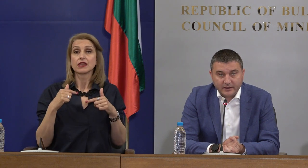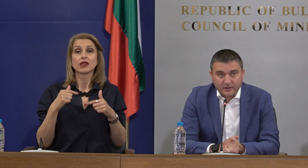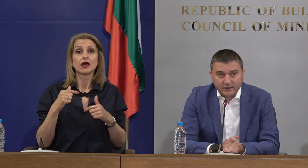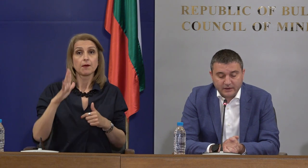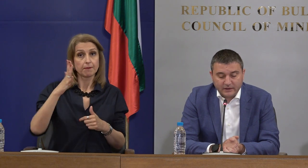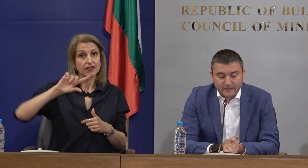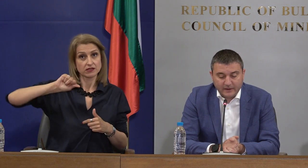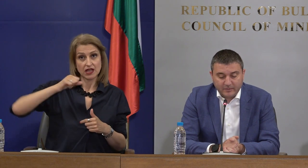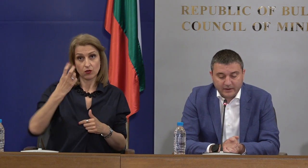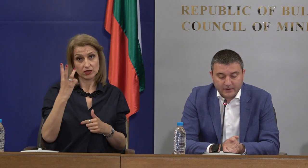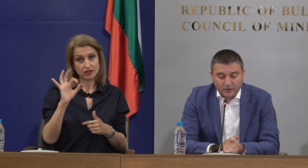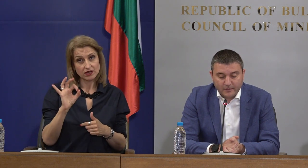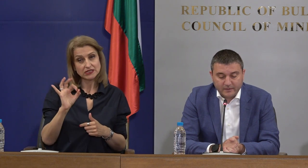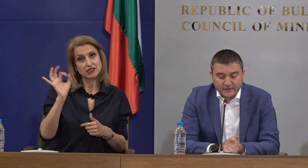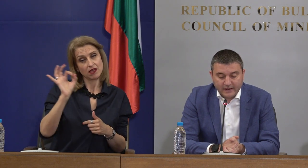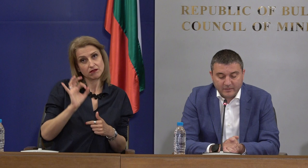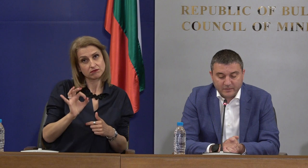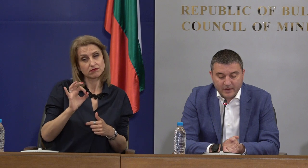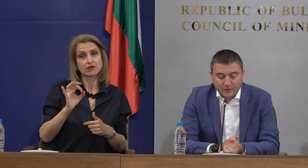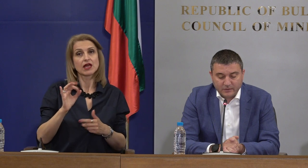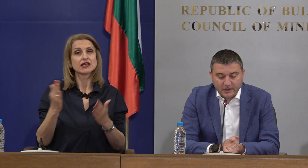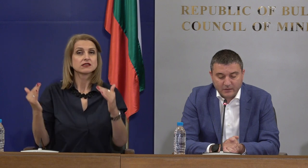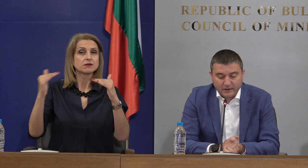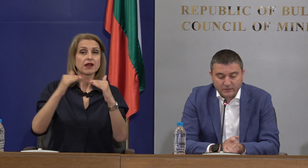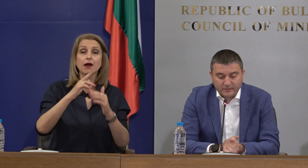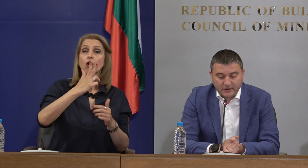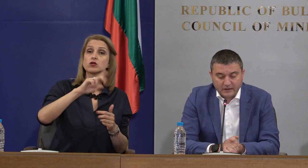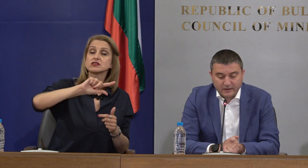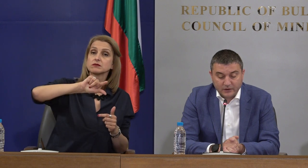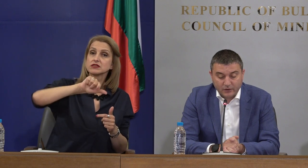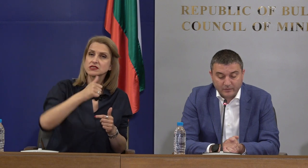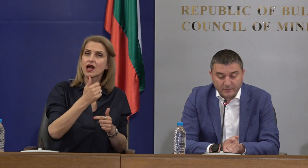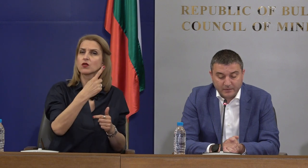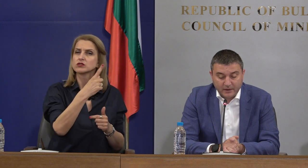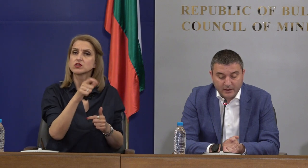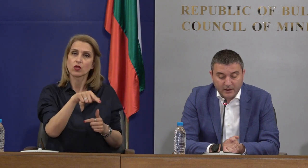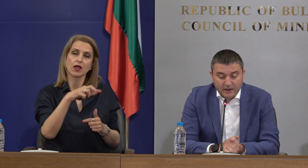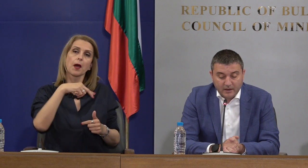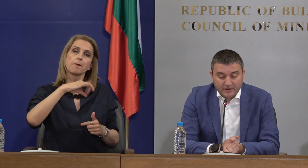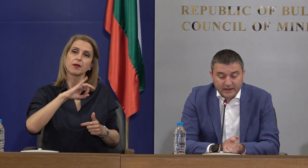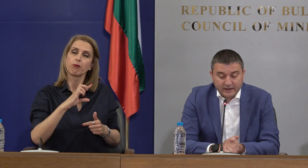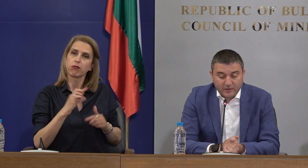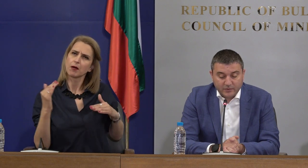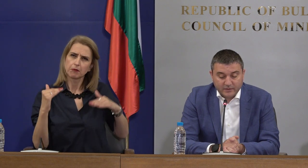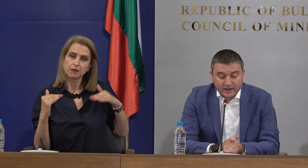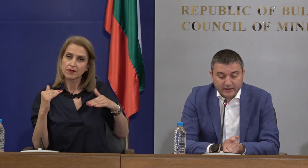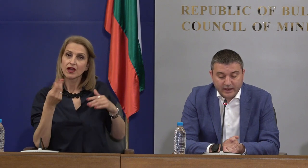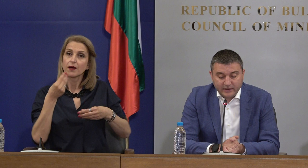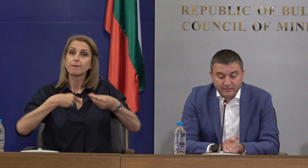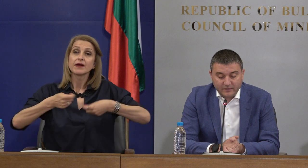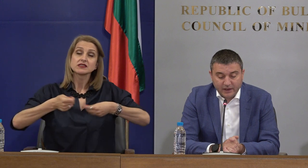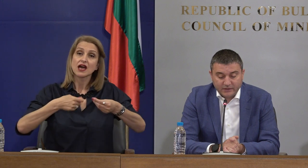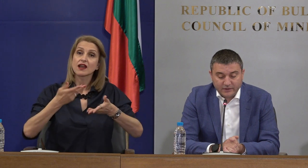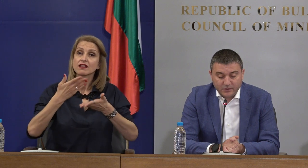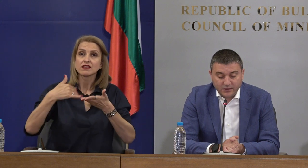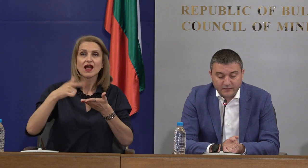активите. 5,35% на ЦКБ спрямо 8,81% на ПИП. Пазарен дял по размер на кредити